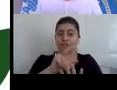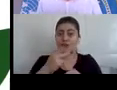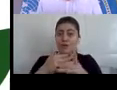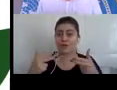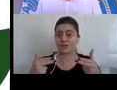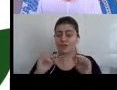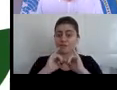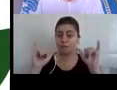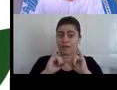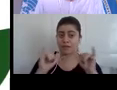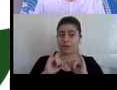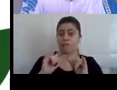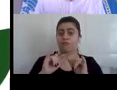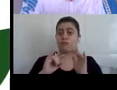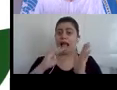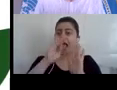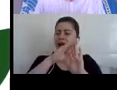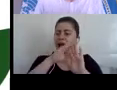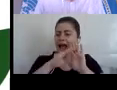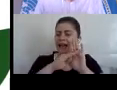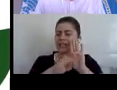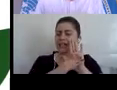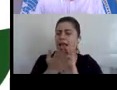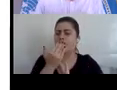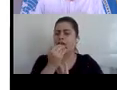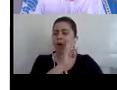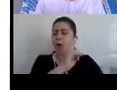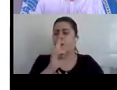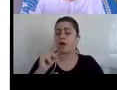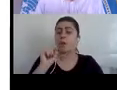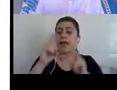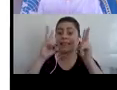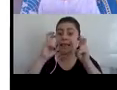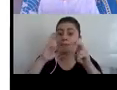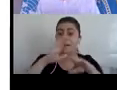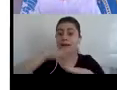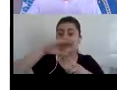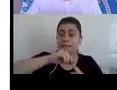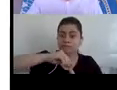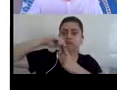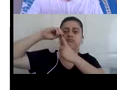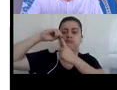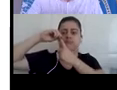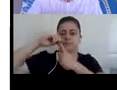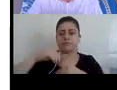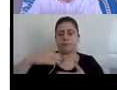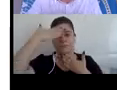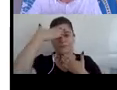agenda alimentar urbana, que é um dos temas mais prioritários da FAO. Muito